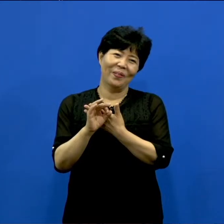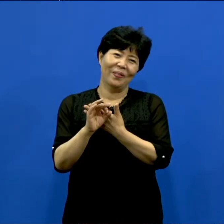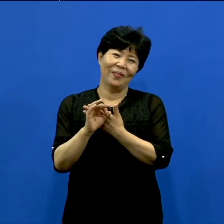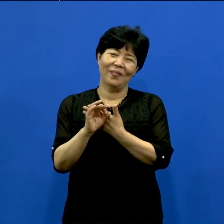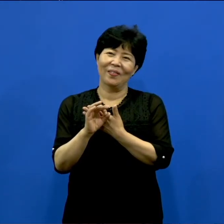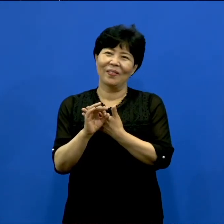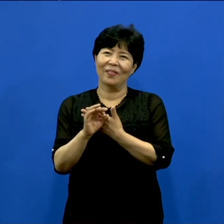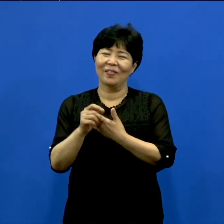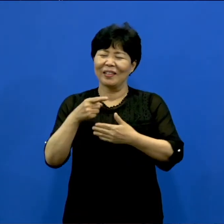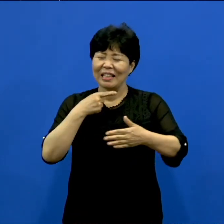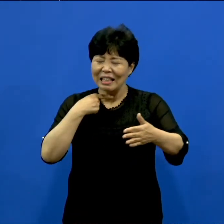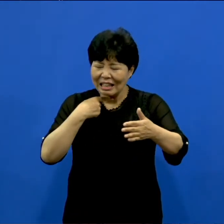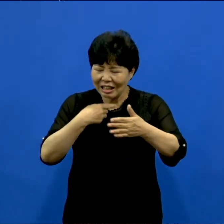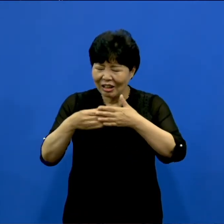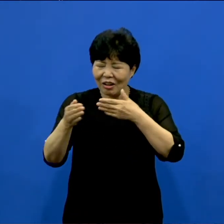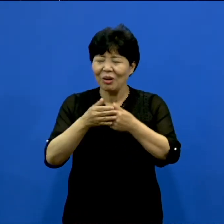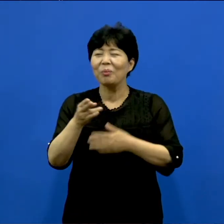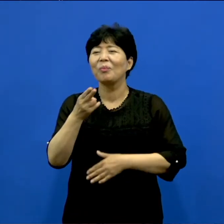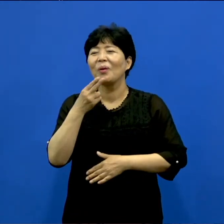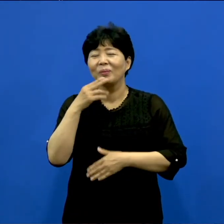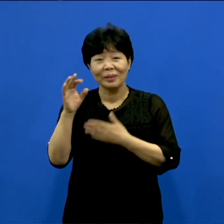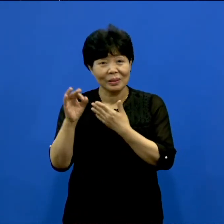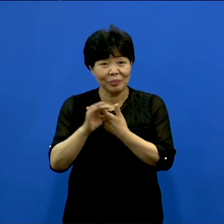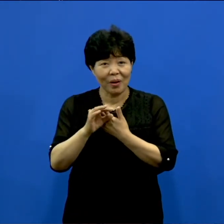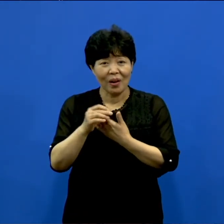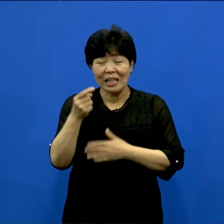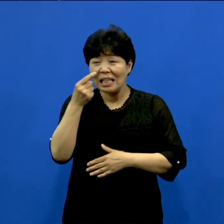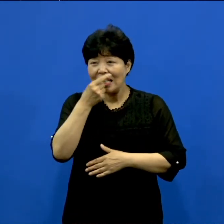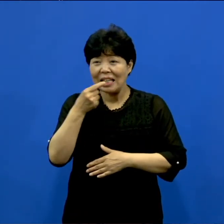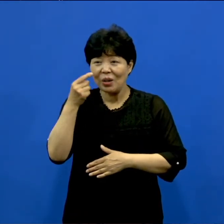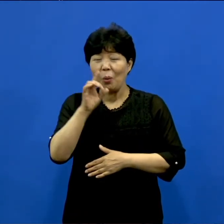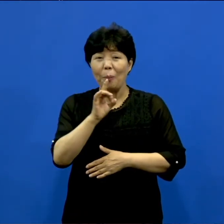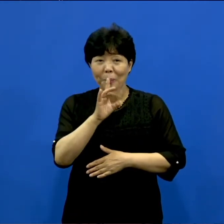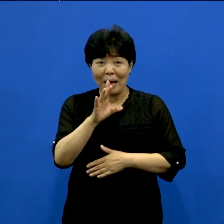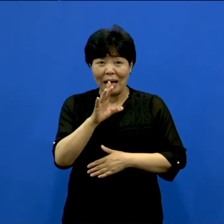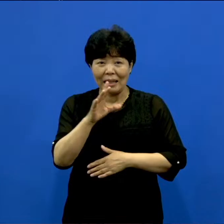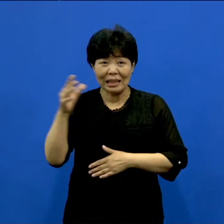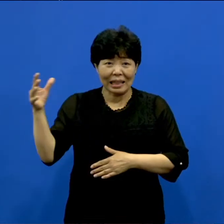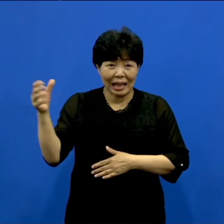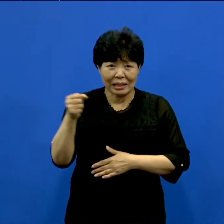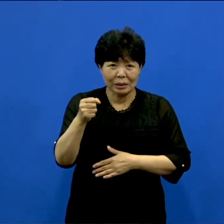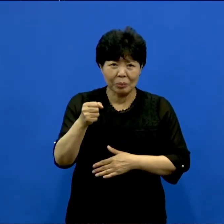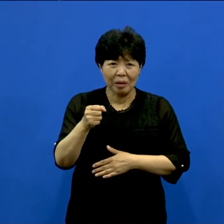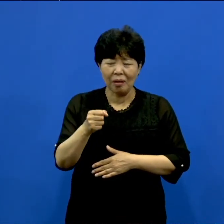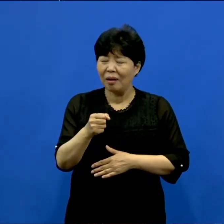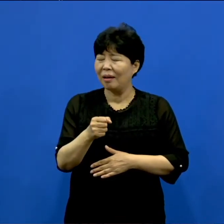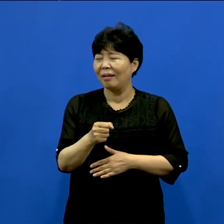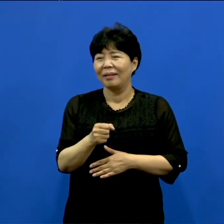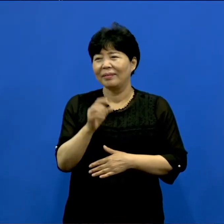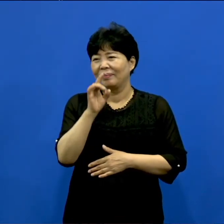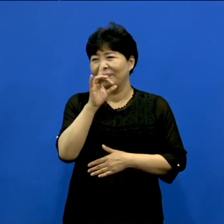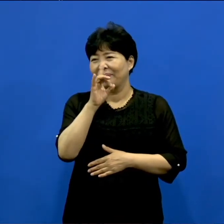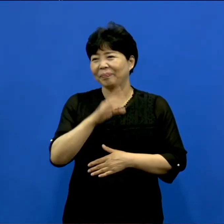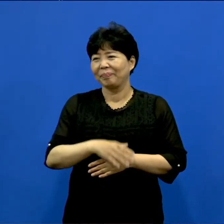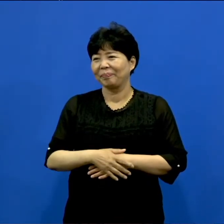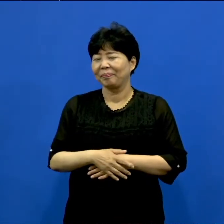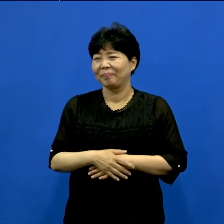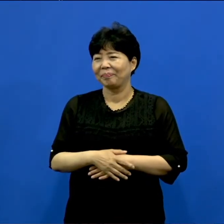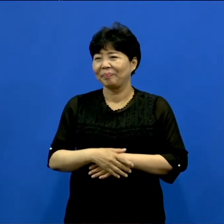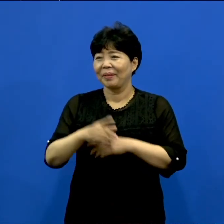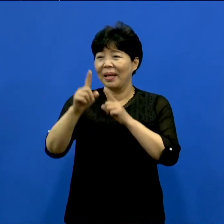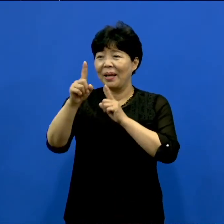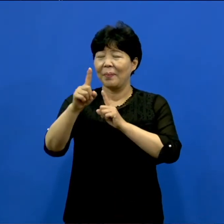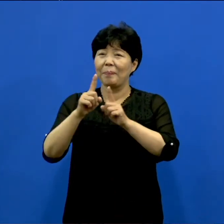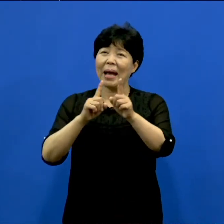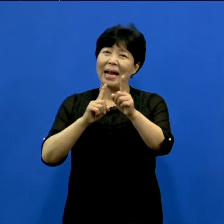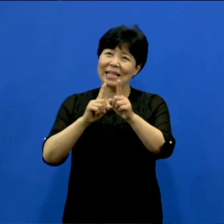안 보니까, 이론으로만 끝나니까 그 말씀에 대한 기대감이 상승되지가 않는 거예요. 여러분, 말씀에 대한 실천을 통하여